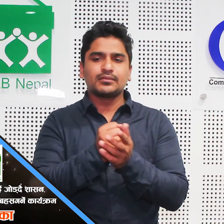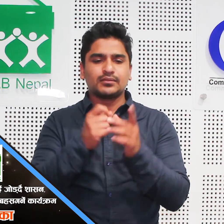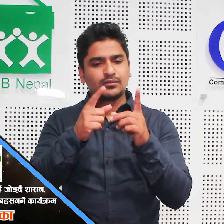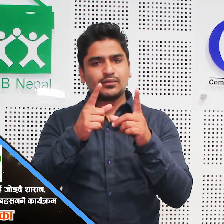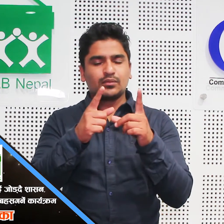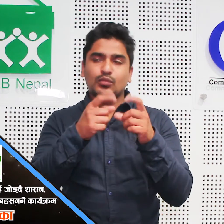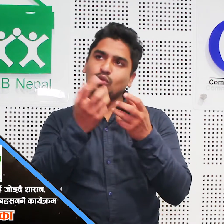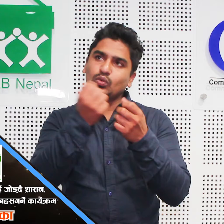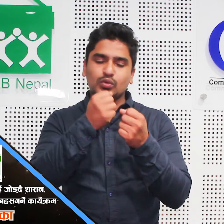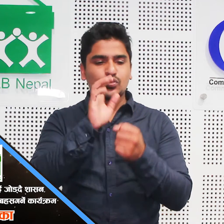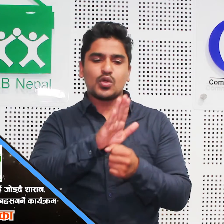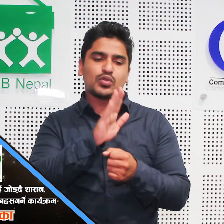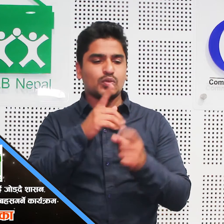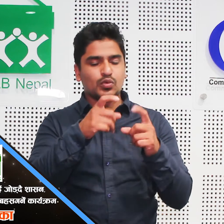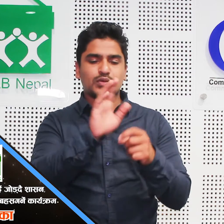छ? अँ ल्याएछु म्याम।